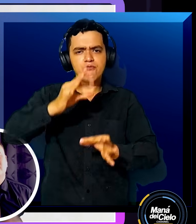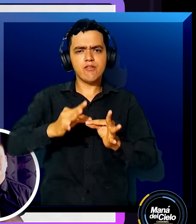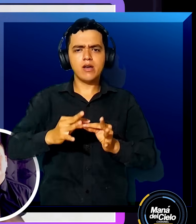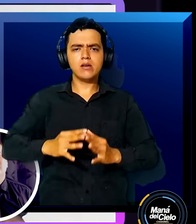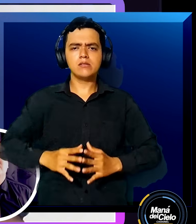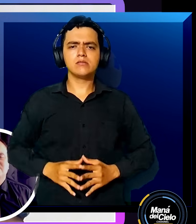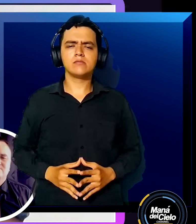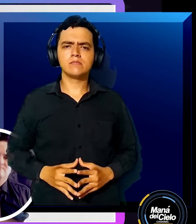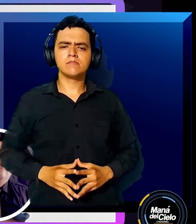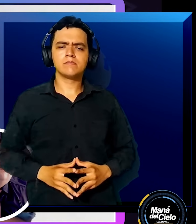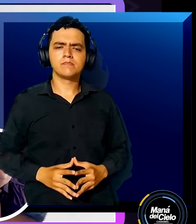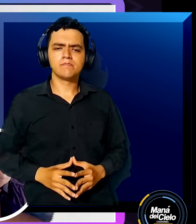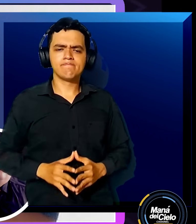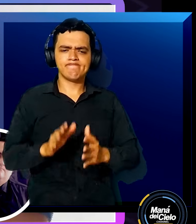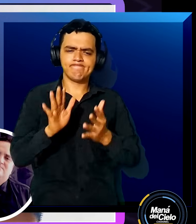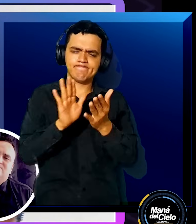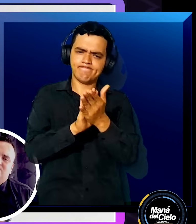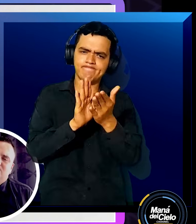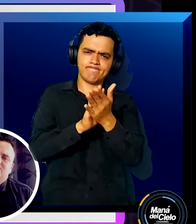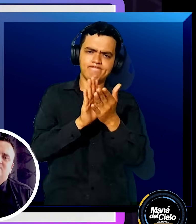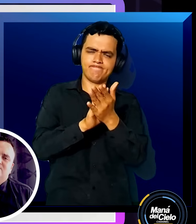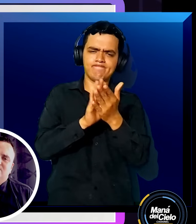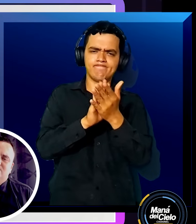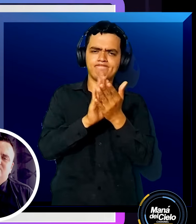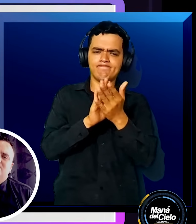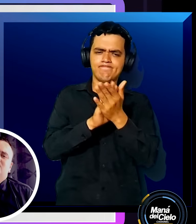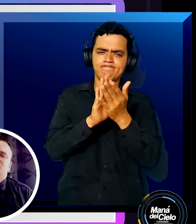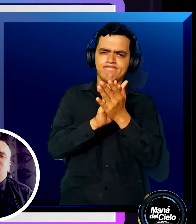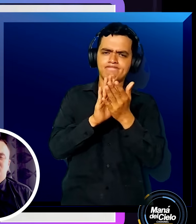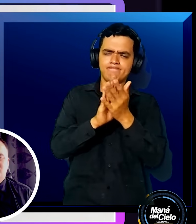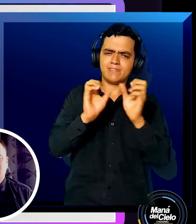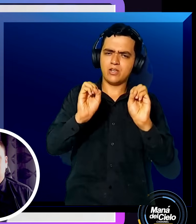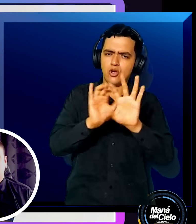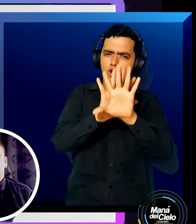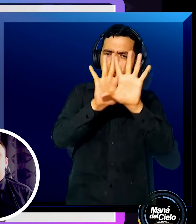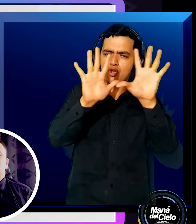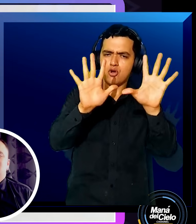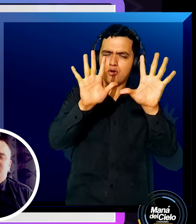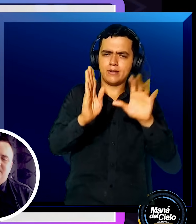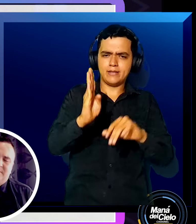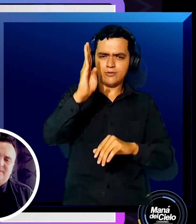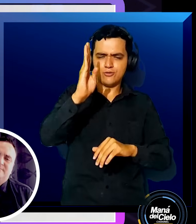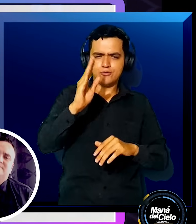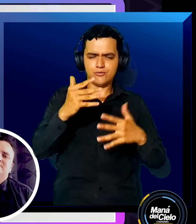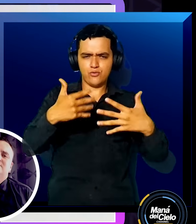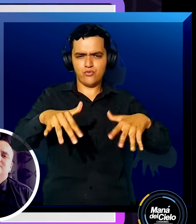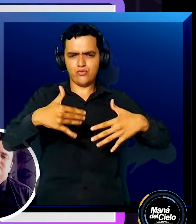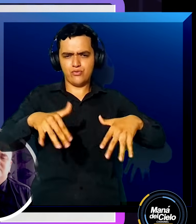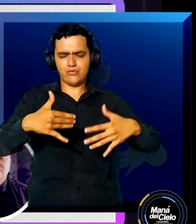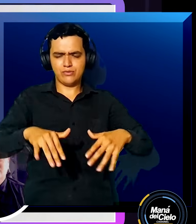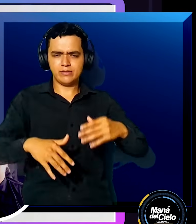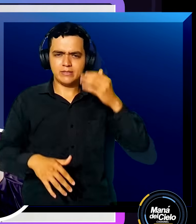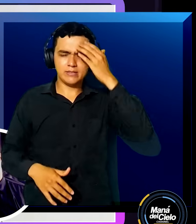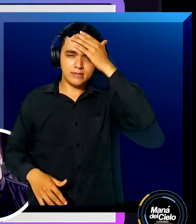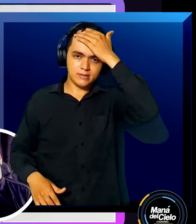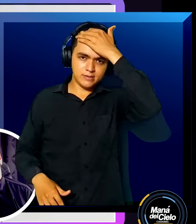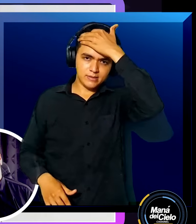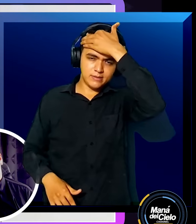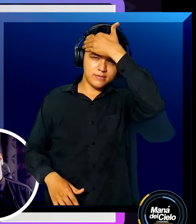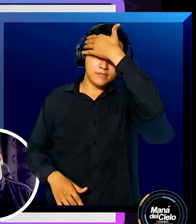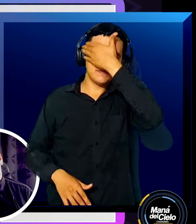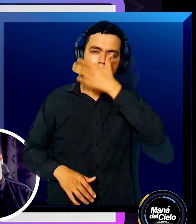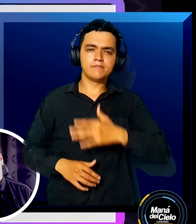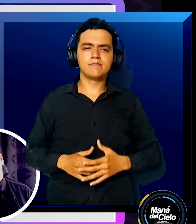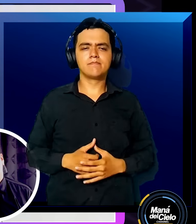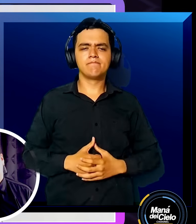del Calvario? Por las almas. ¿Por qué siendo rico se hizo pobre? Por las almas. ¿Por qué se dejó insultar, humillarse, bajó hasta lo sumo? Por